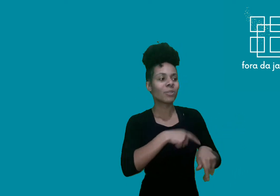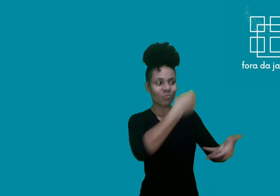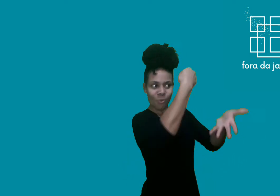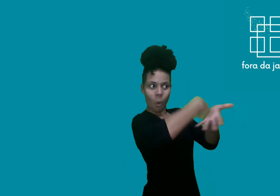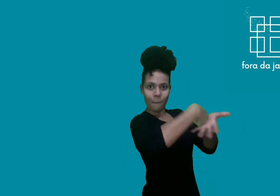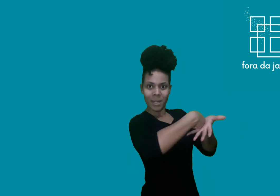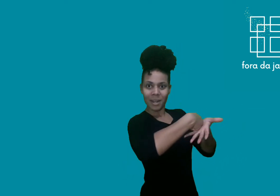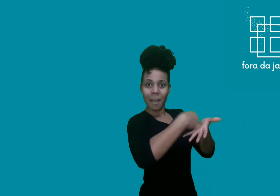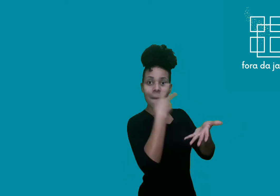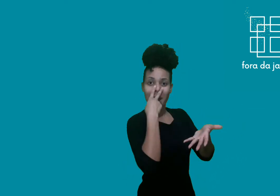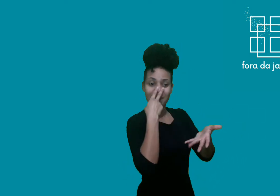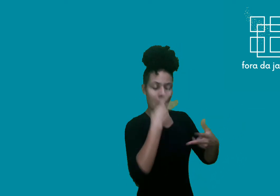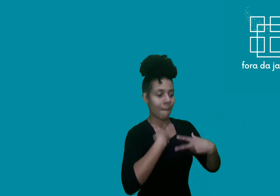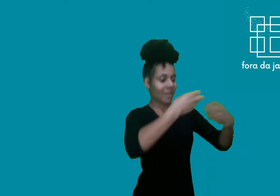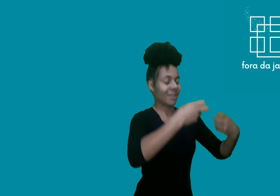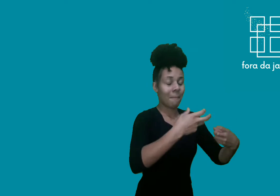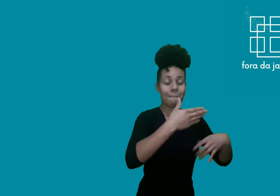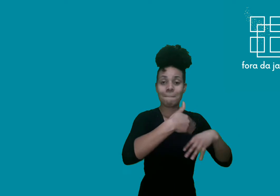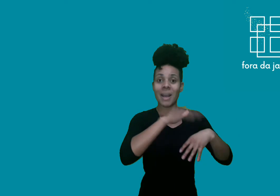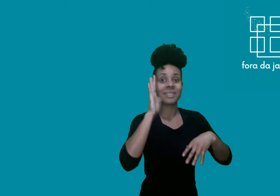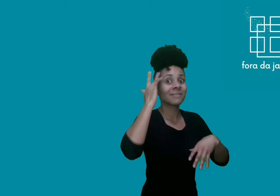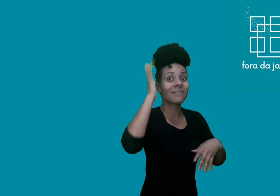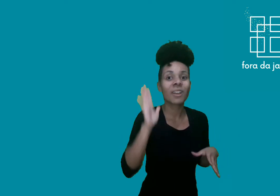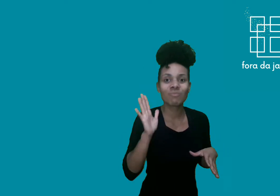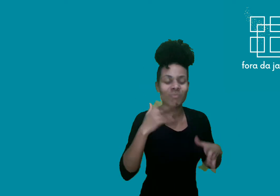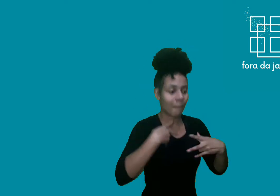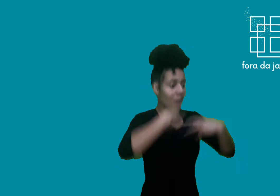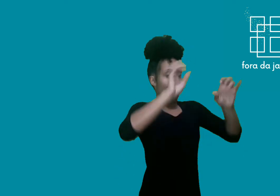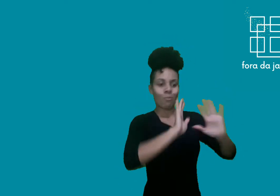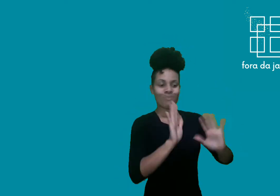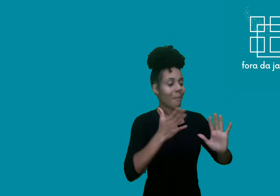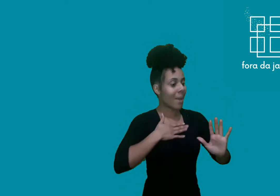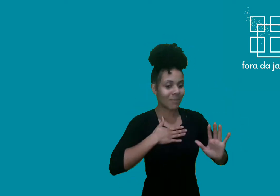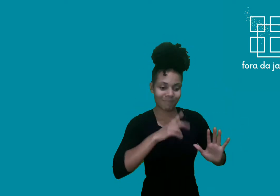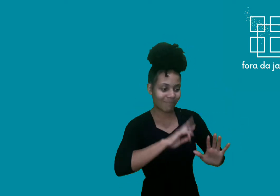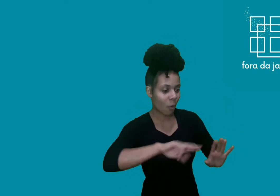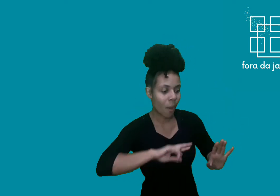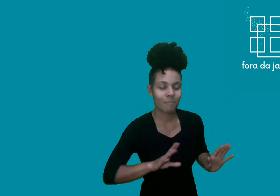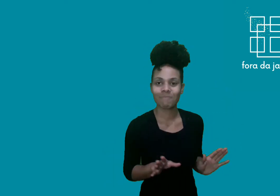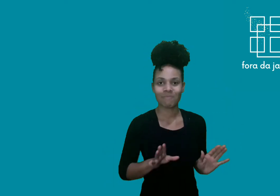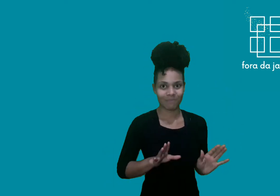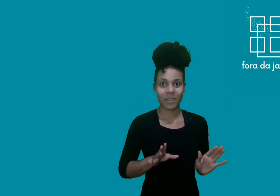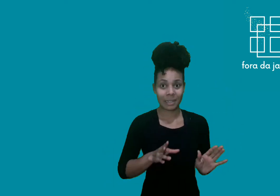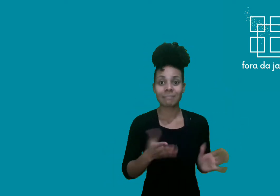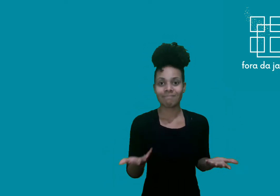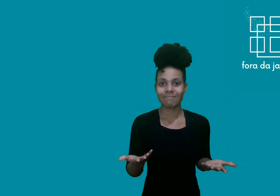ver a trajetória dele e falar, não, beleza, aquilo ali funciona. E aí quando eu vou viver, eu vou descobrir que aquilo ali não funciona para mim,